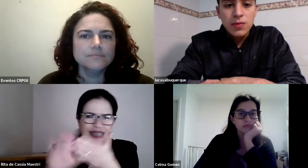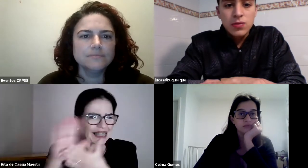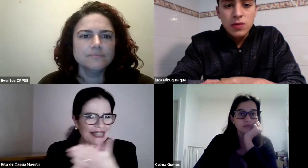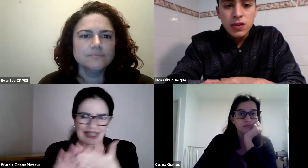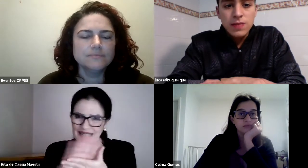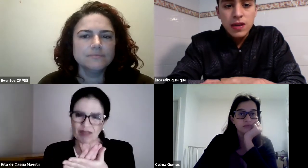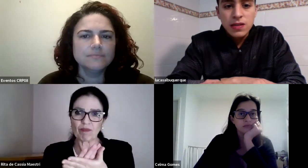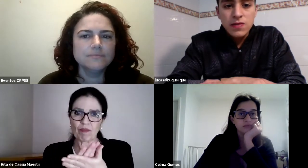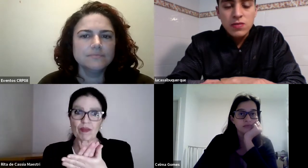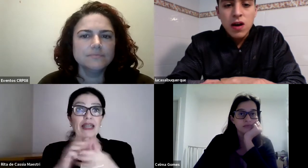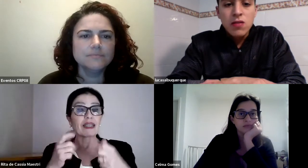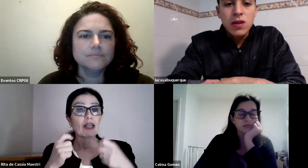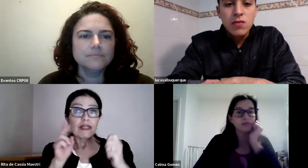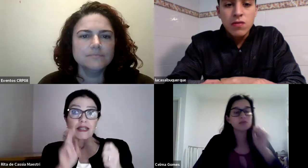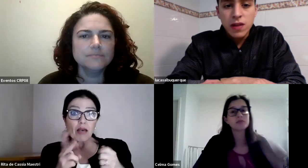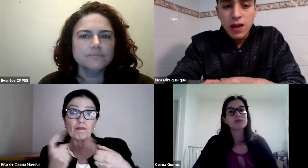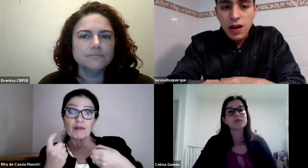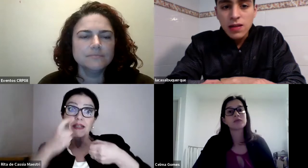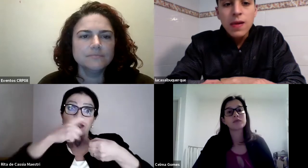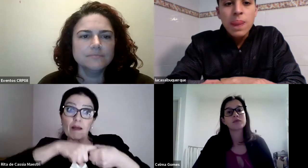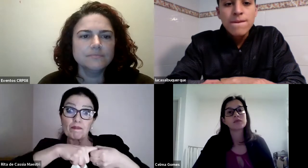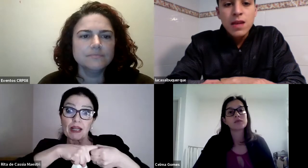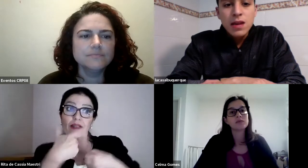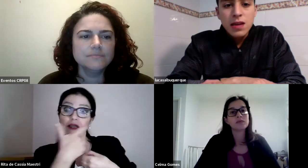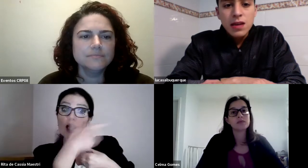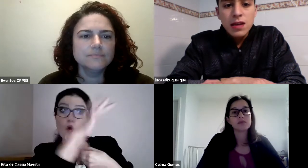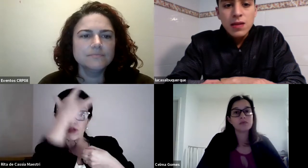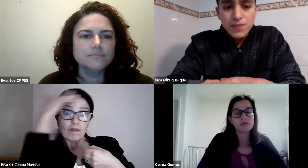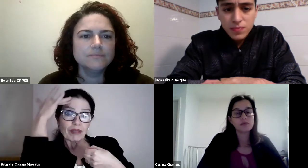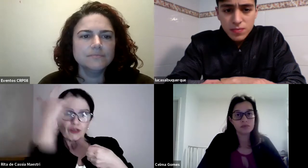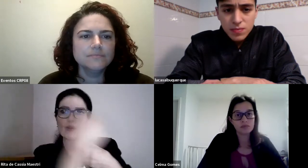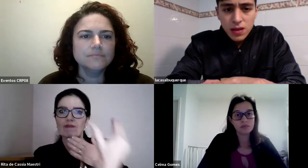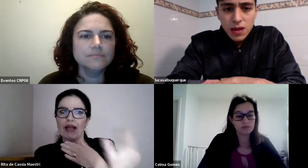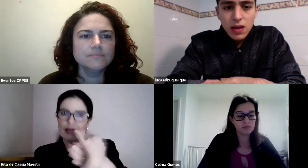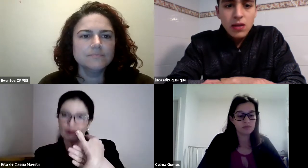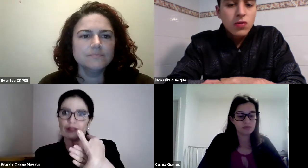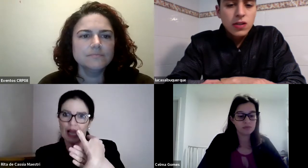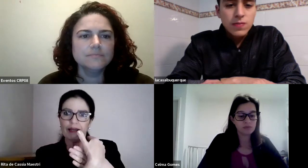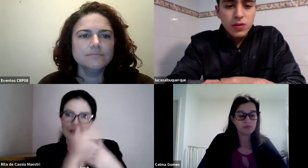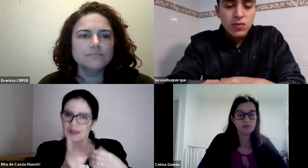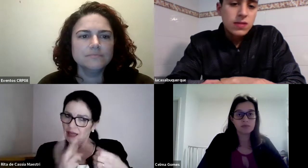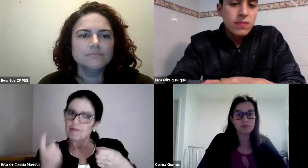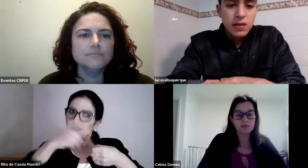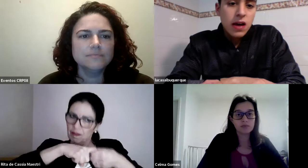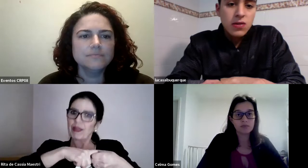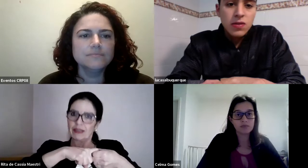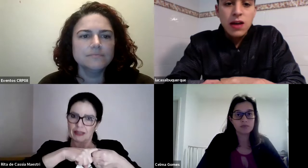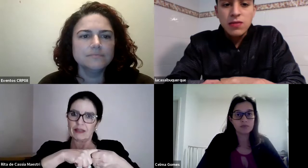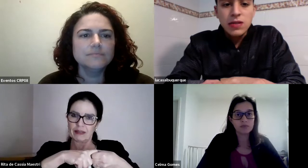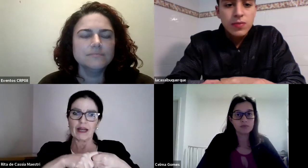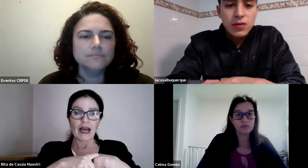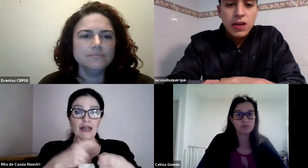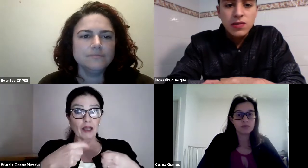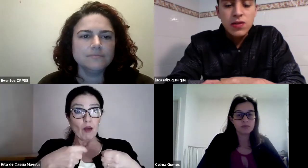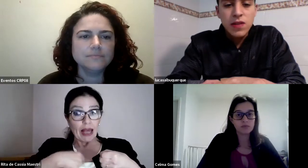que possui experiência visual, que não ouve nada, e outras pessoas me ajudaram